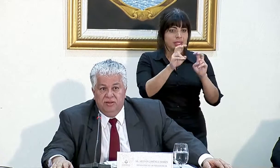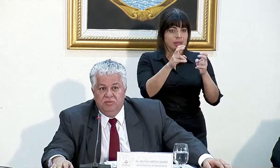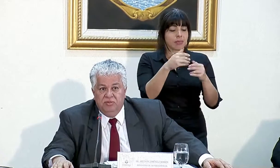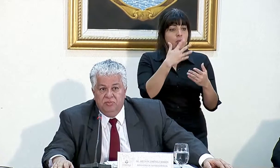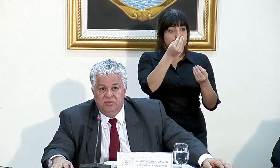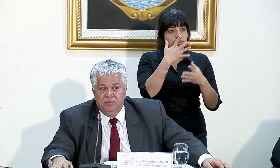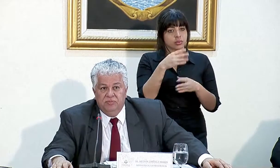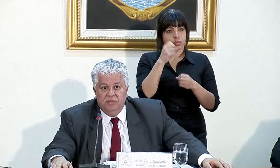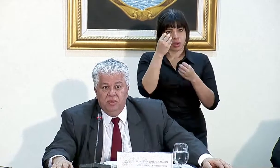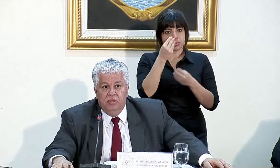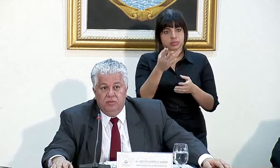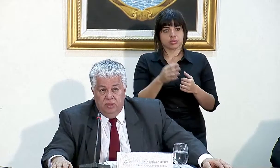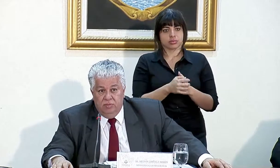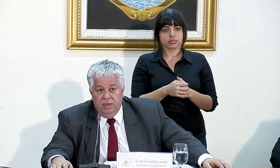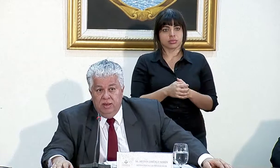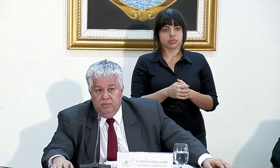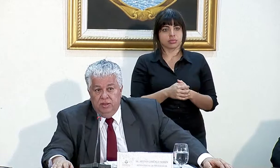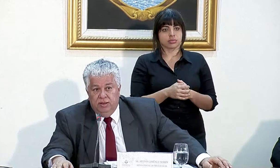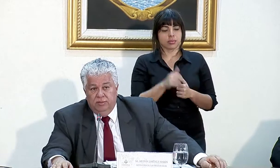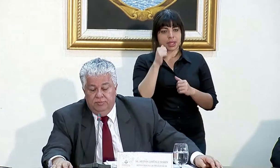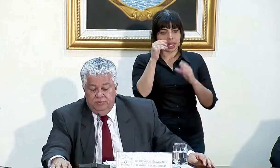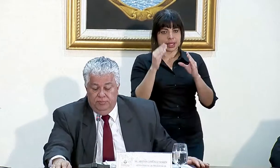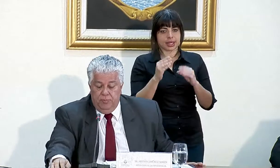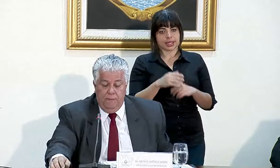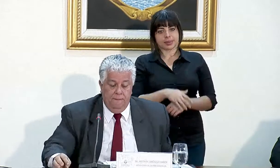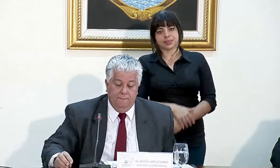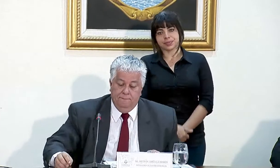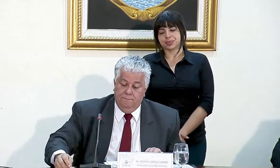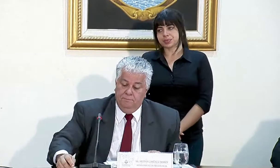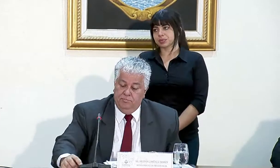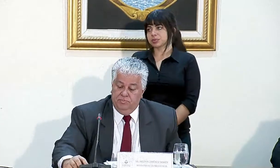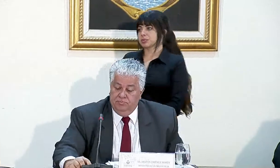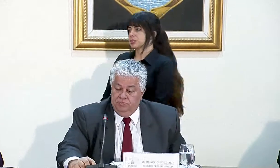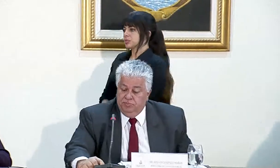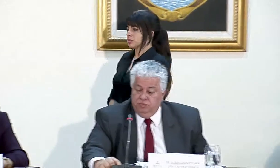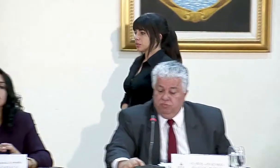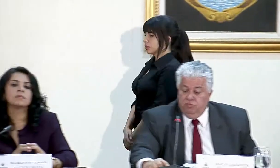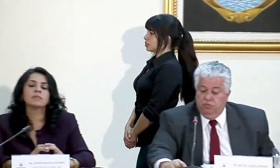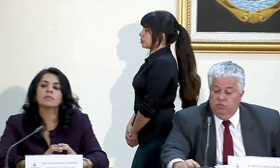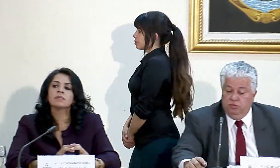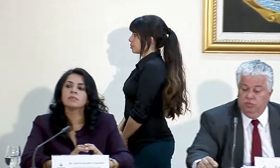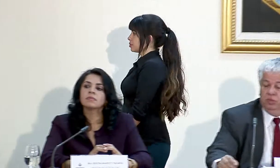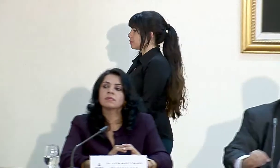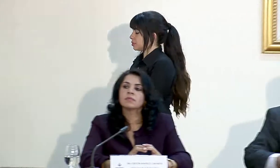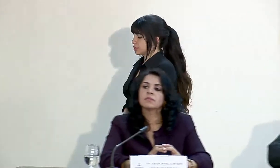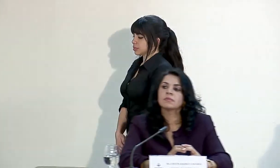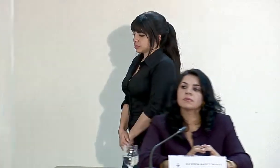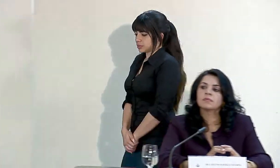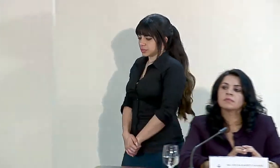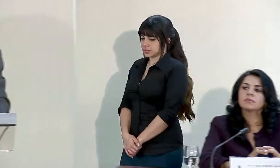podré dar declaraciones después. Sí, mañana por la tarde. Carlos Mora.